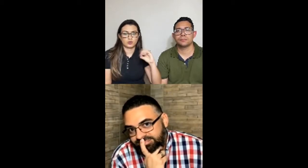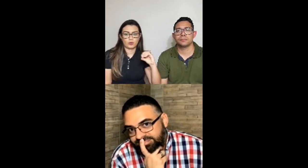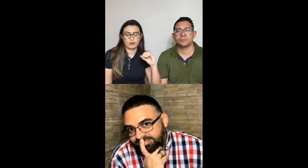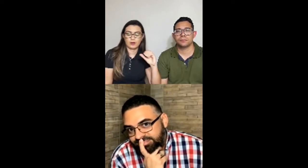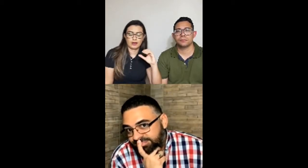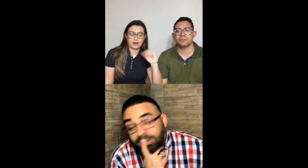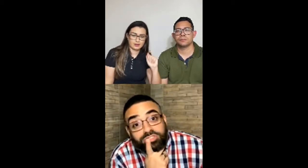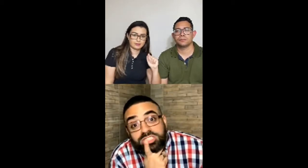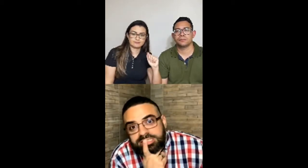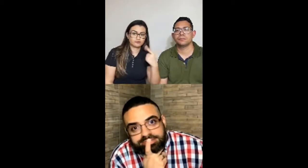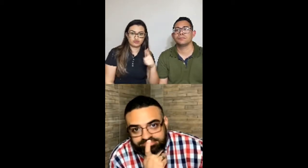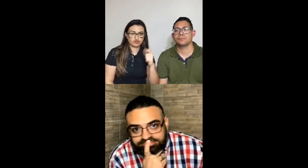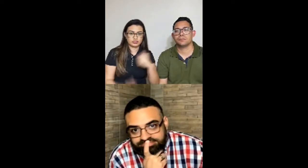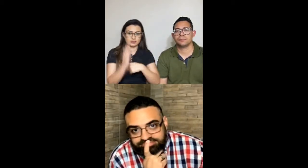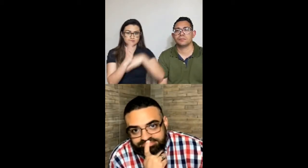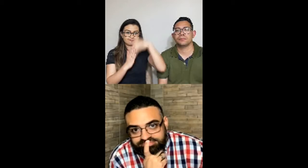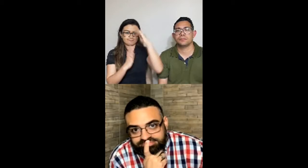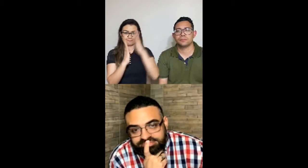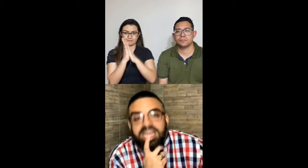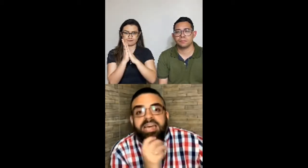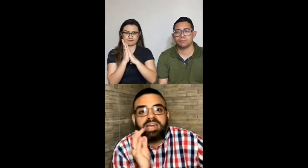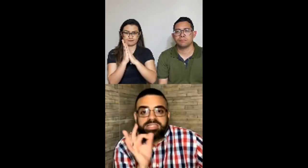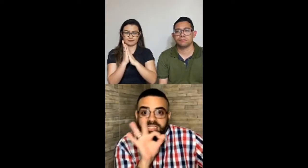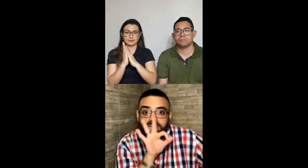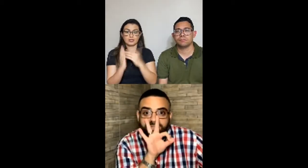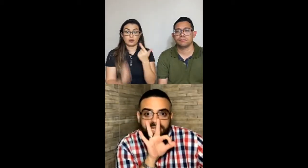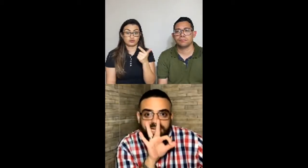esclarecimentos. Mas não tinha sinal de Páscoa.